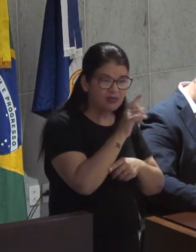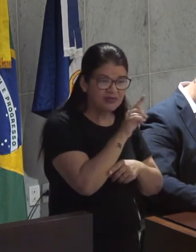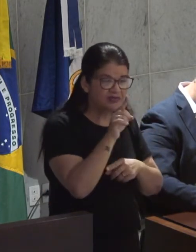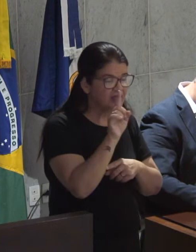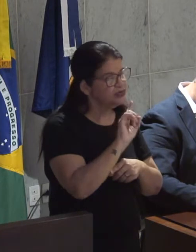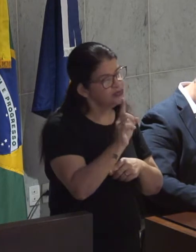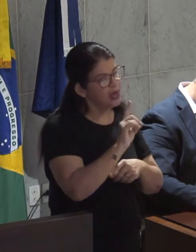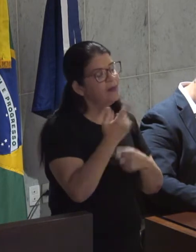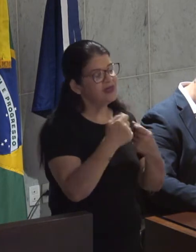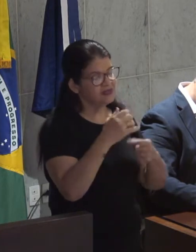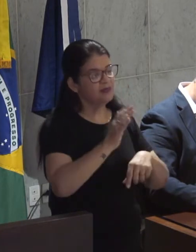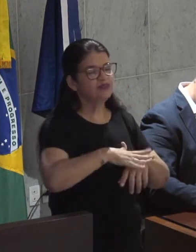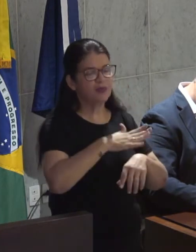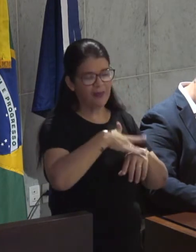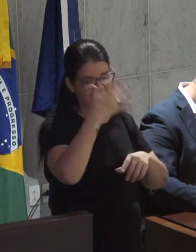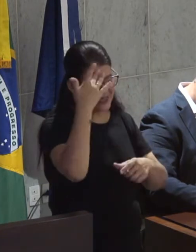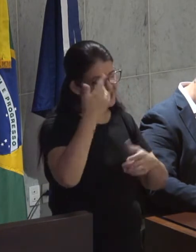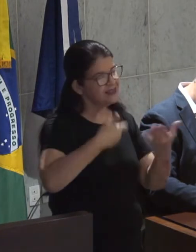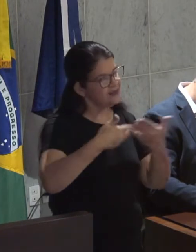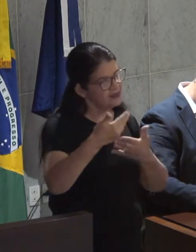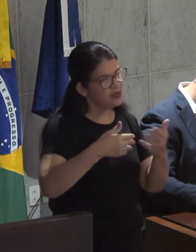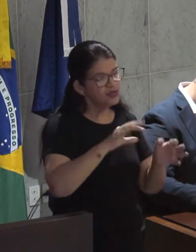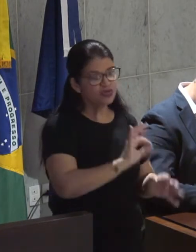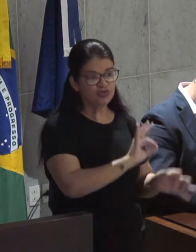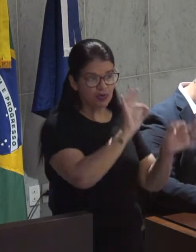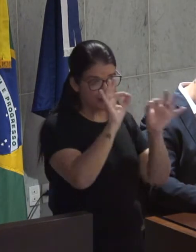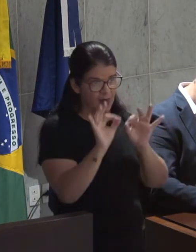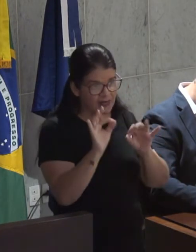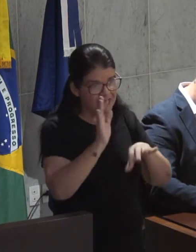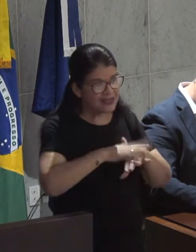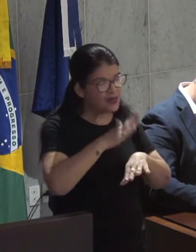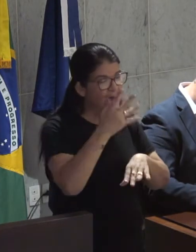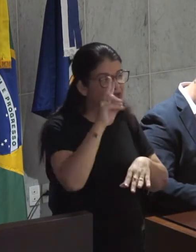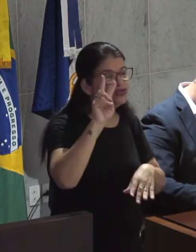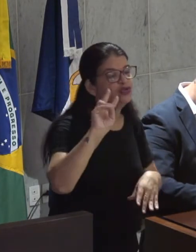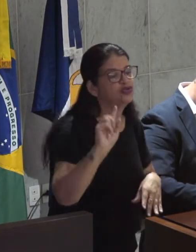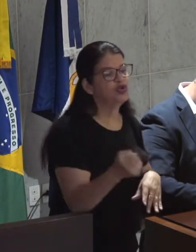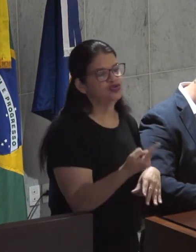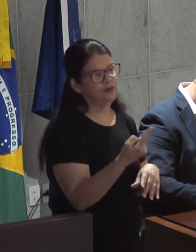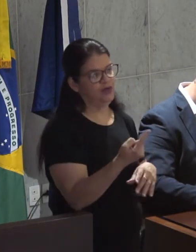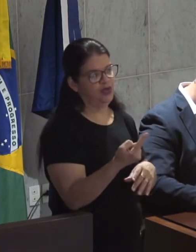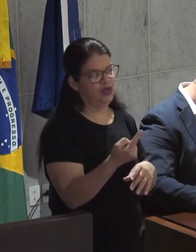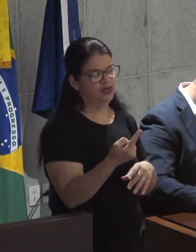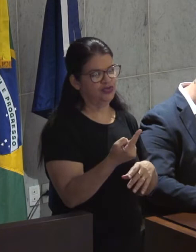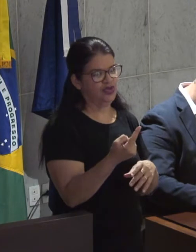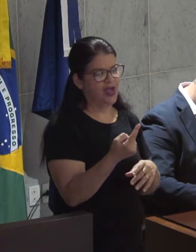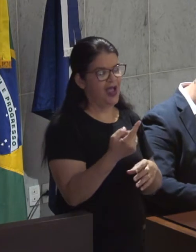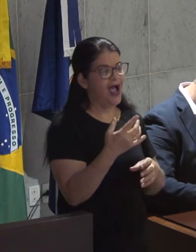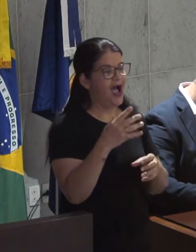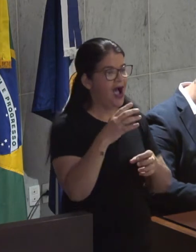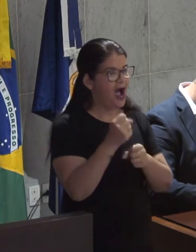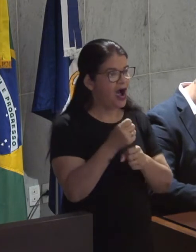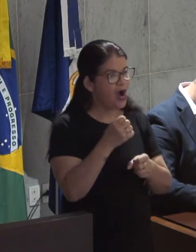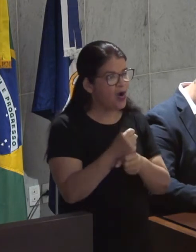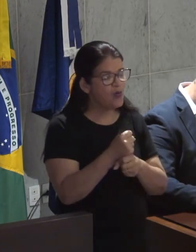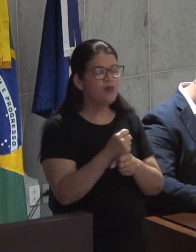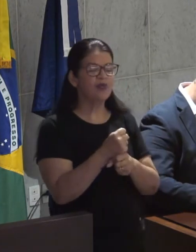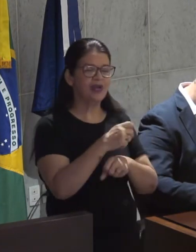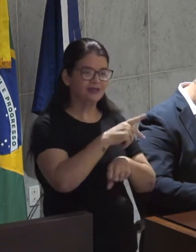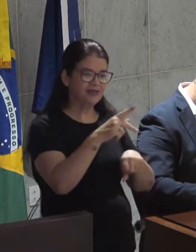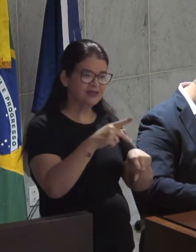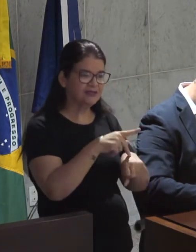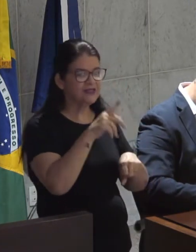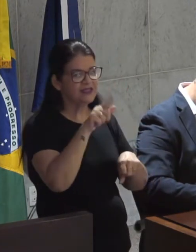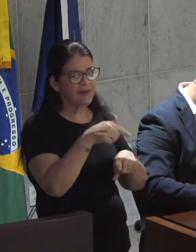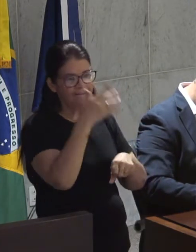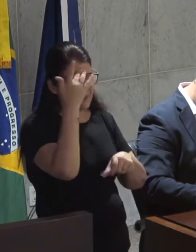mais servidores. Os processos que estão, mais de 2 milhões acumulados nesse país, é muita gente